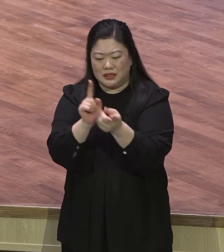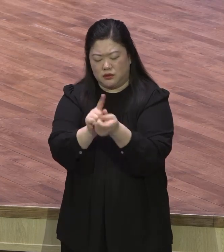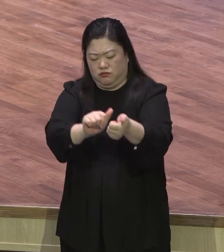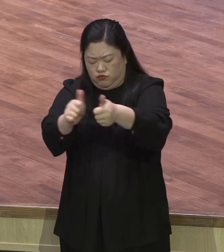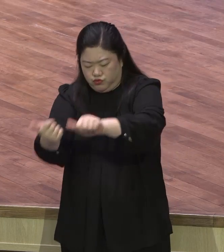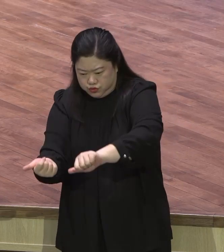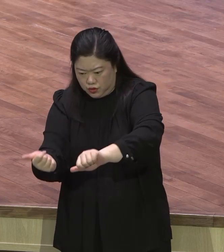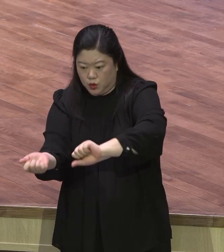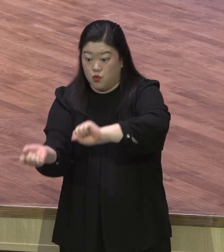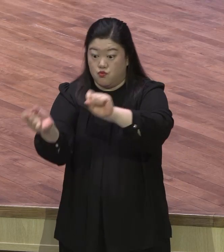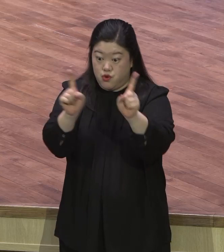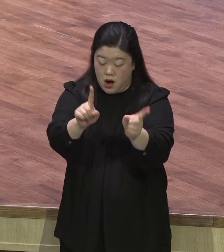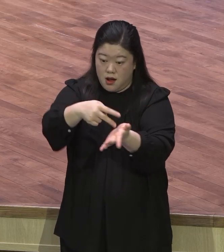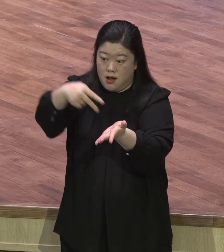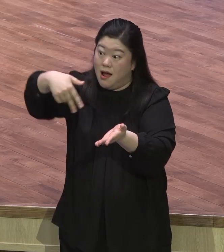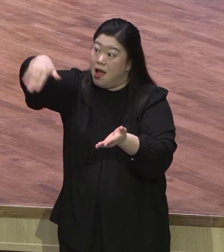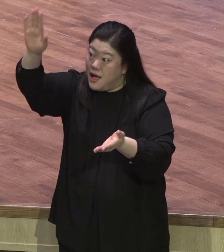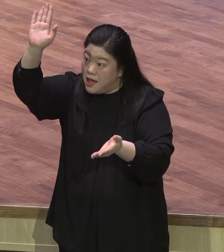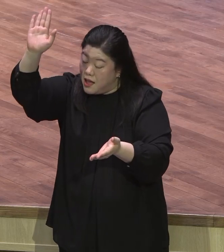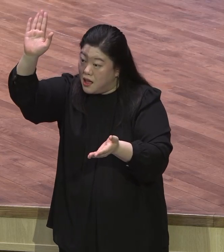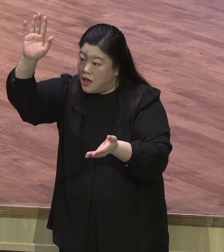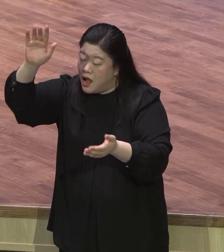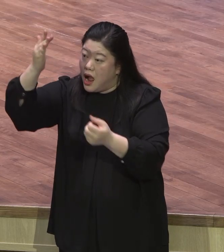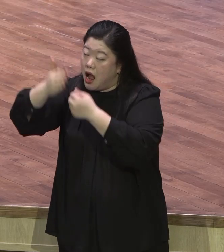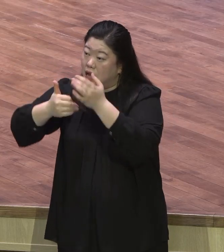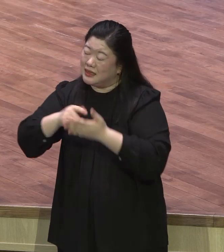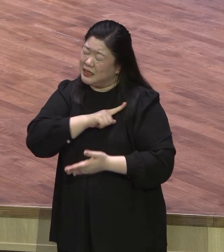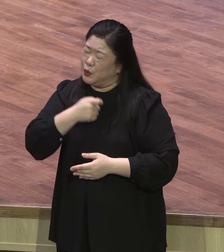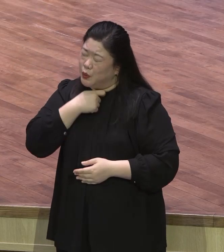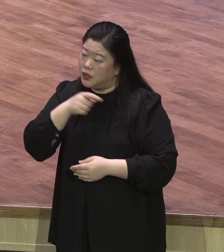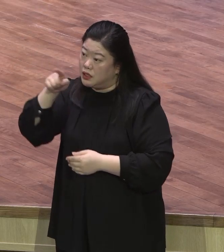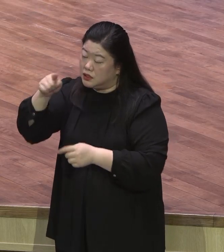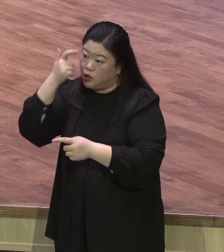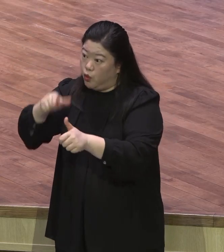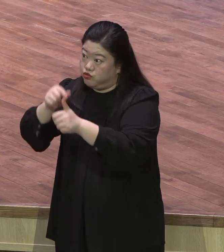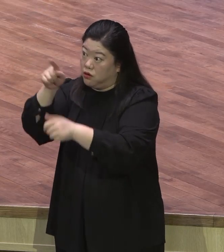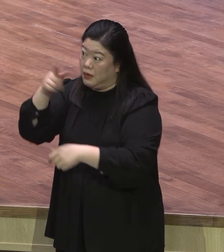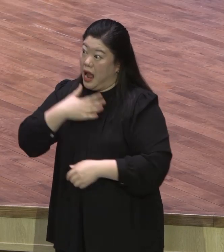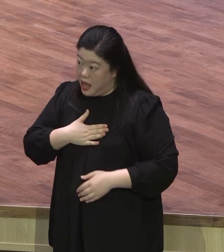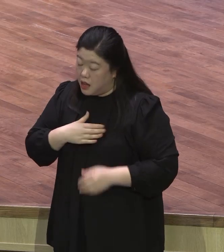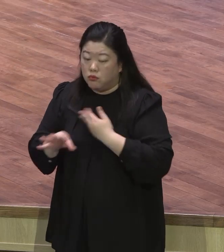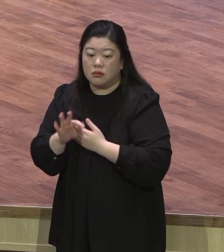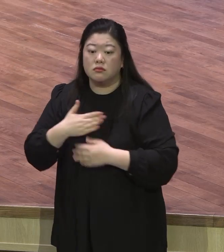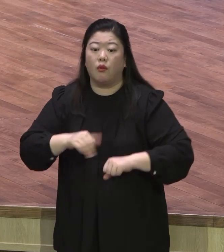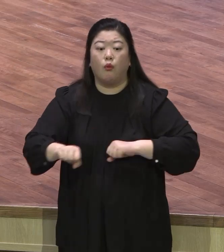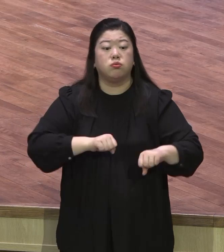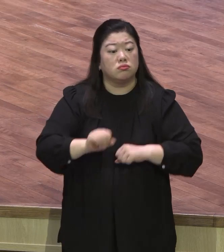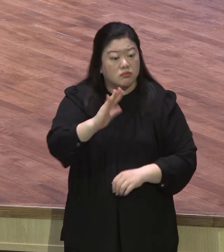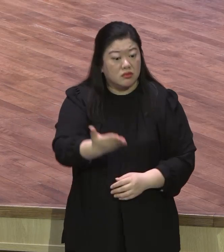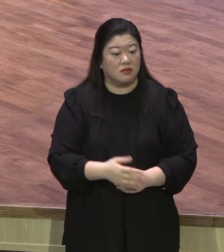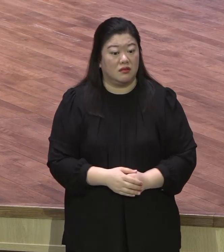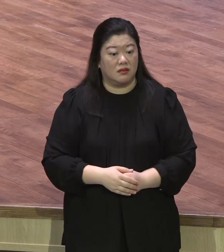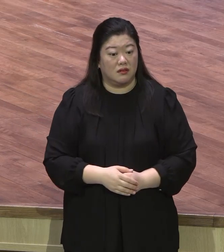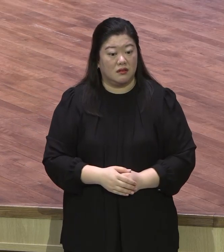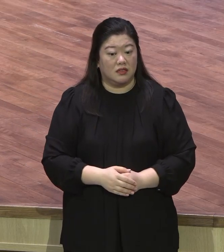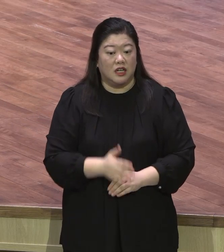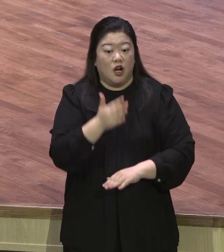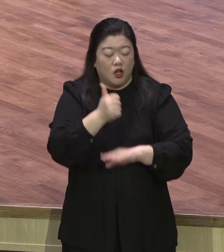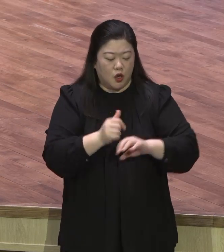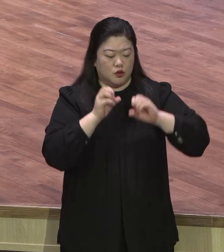통해서 하나님이 일을 하시겠다는 거예요 영혼 구원 그게 부흥입니다 부흥 그게 교회 부흥 그것이 지역 보금화